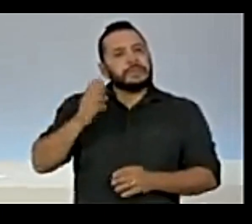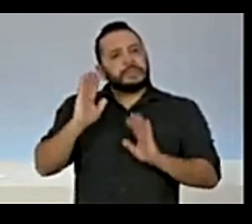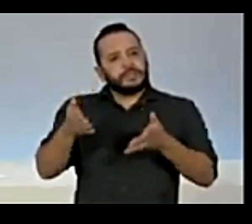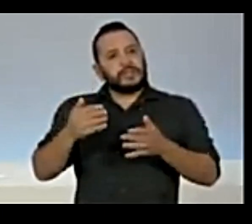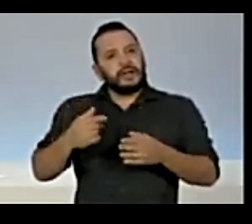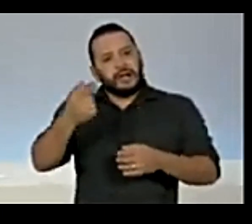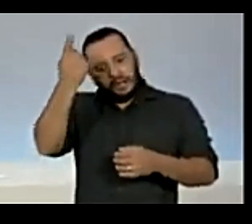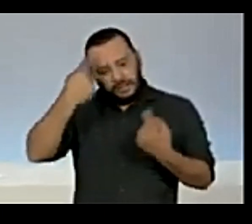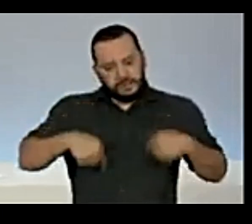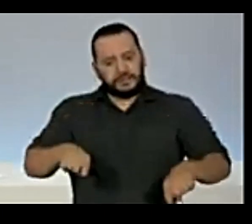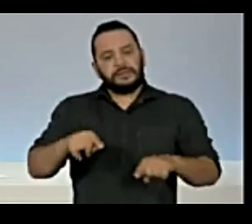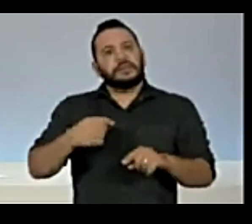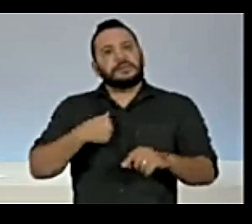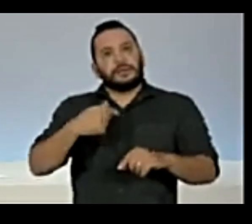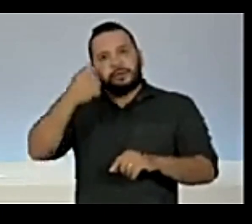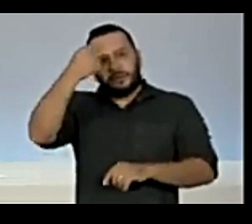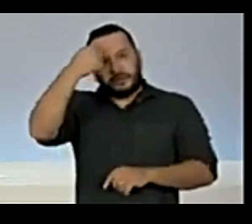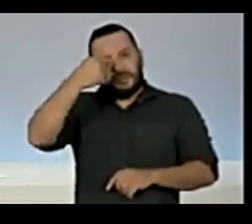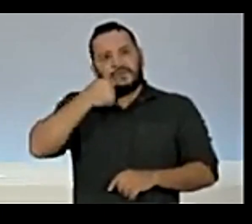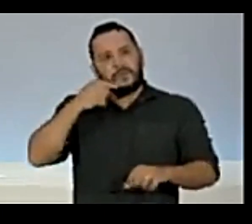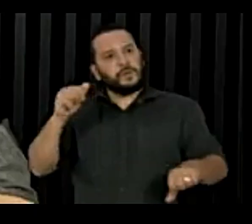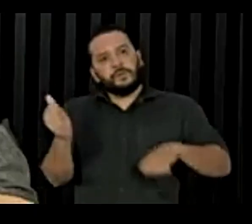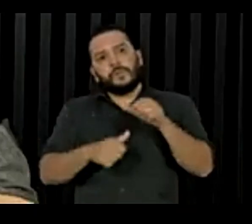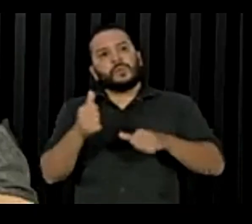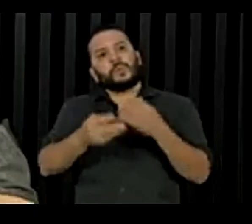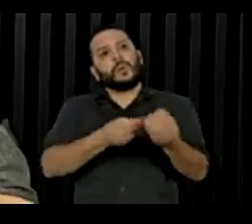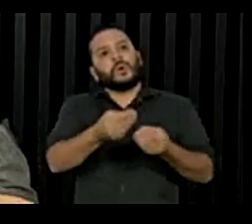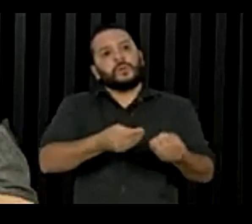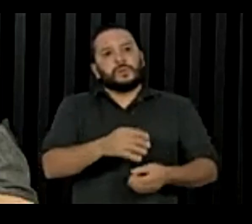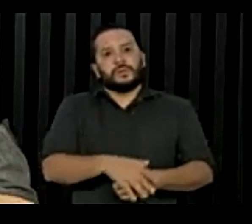radical na sua vida, no seu perfil nesses últimos anos?